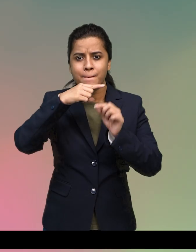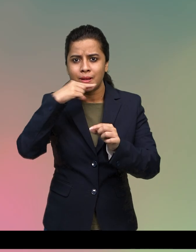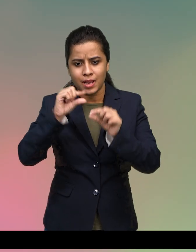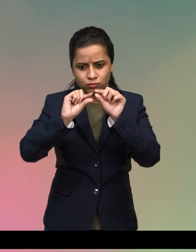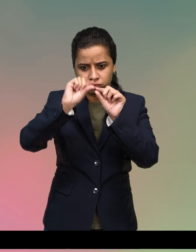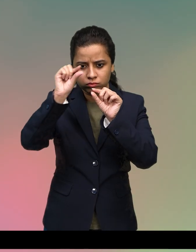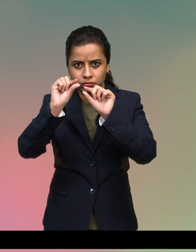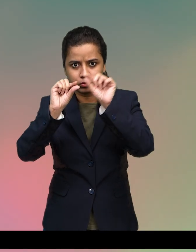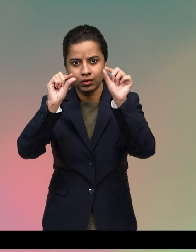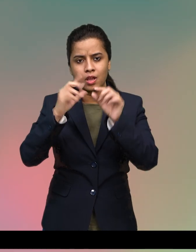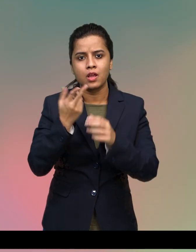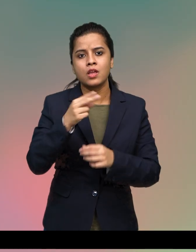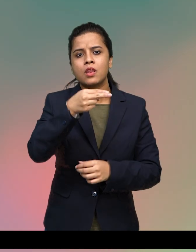धमनी आर्टरीज,